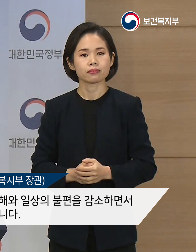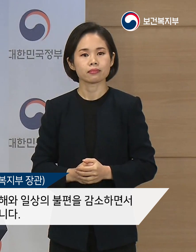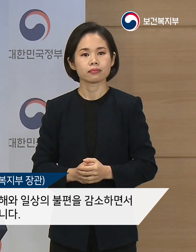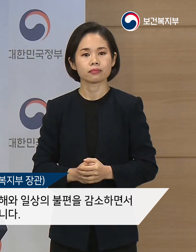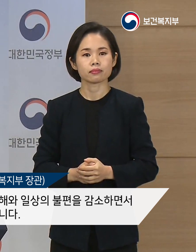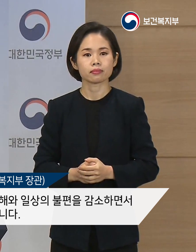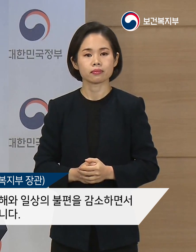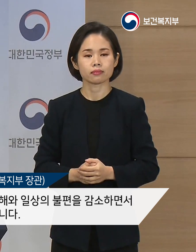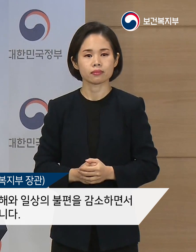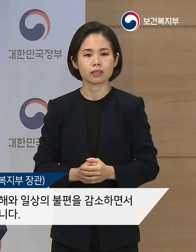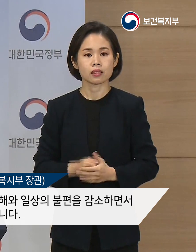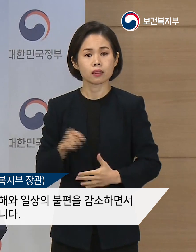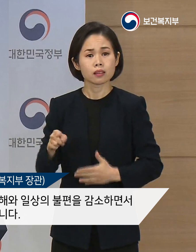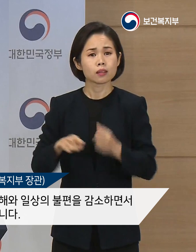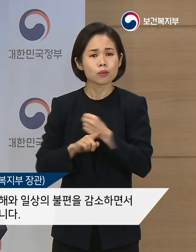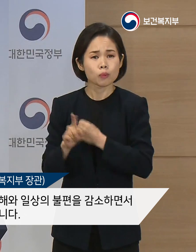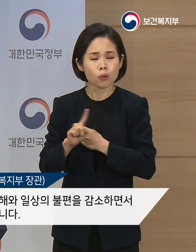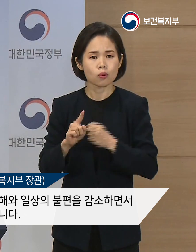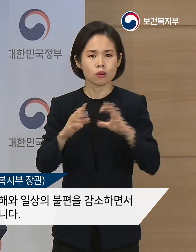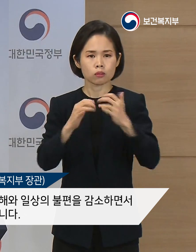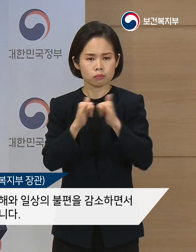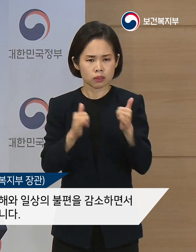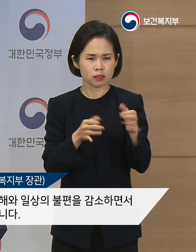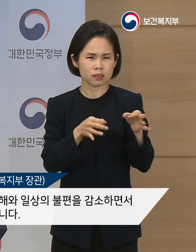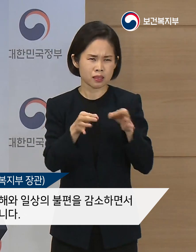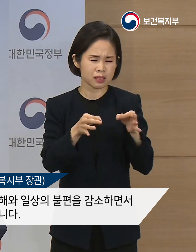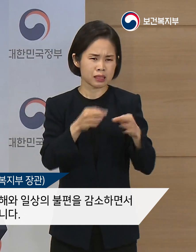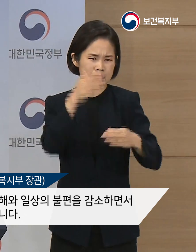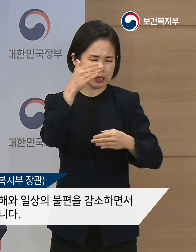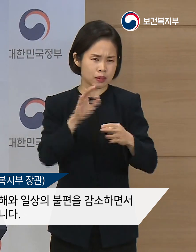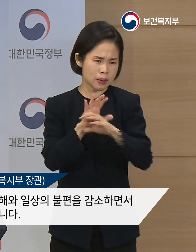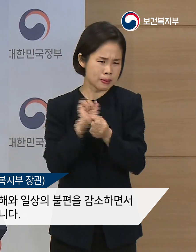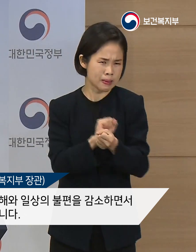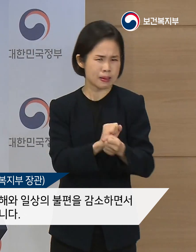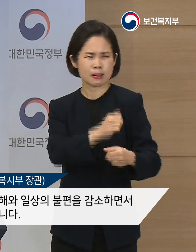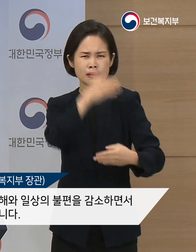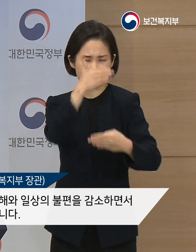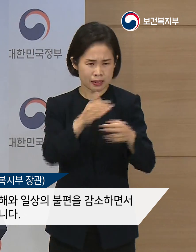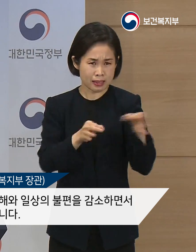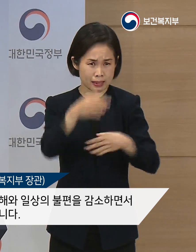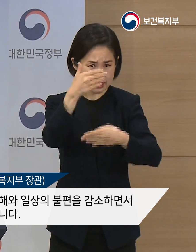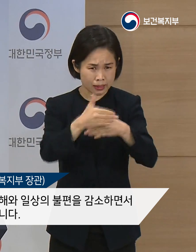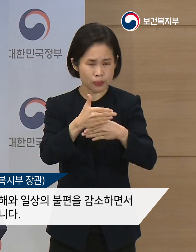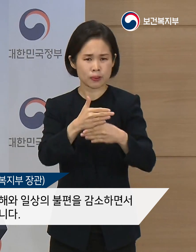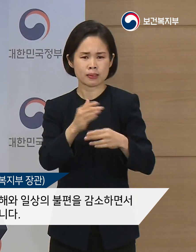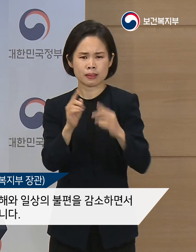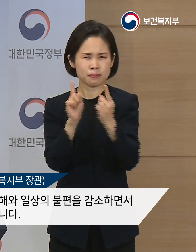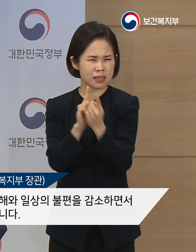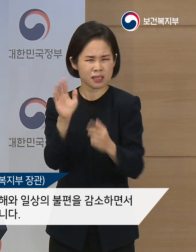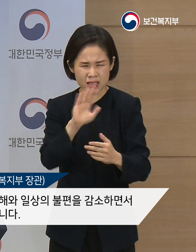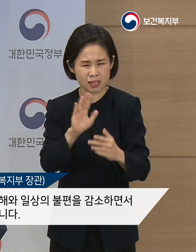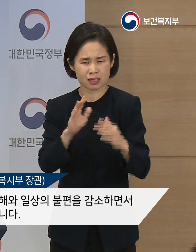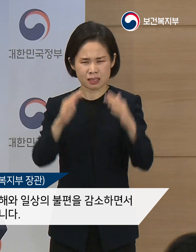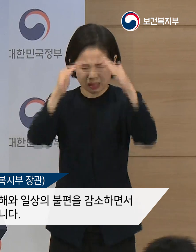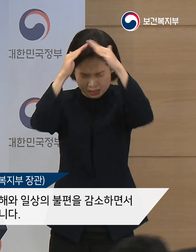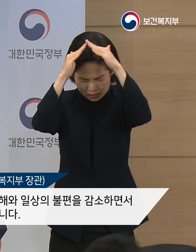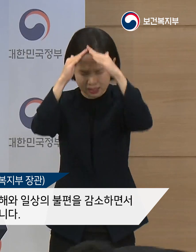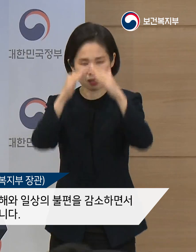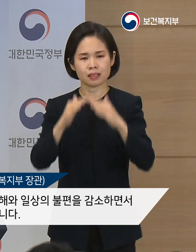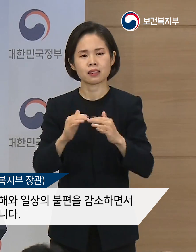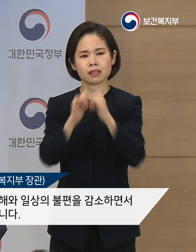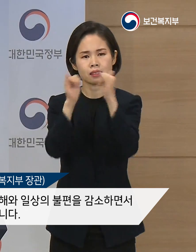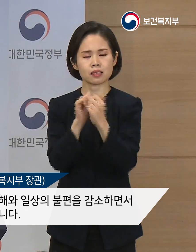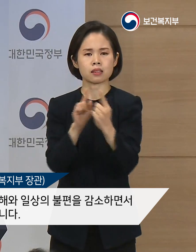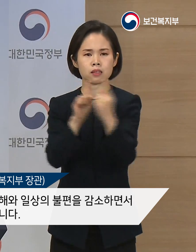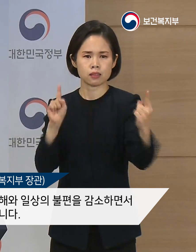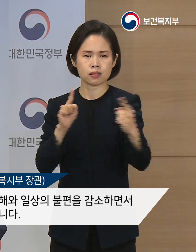전적으로 국민 여러분들께서 생업의 피해와 일상의 불편을 감수하면서 사회적 거리두기에 동참해